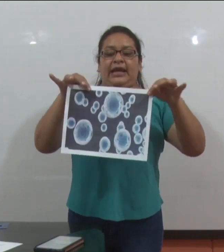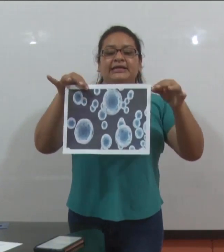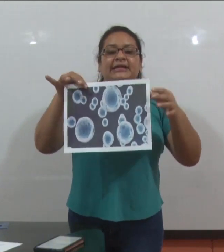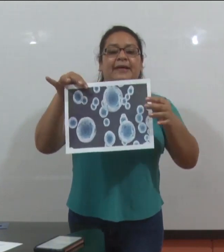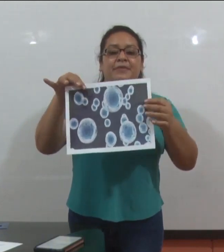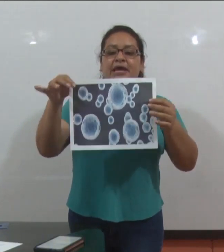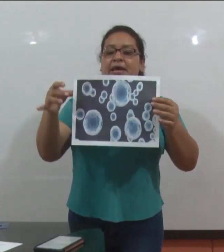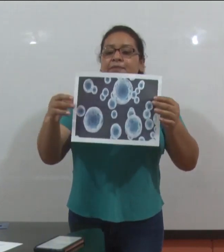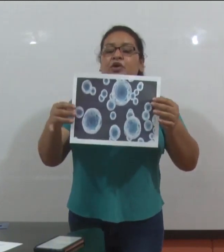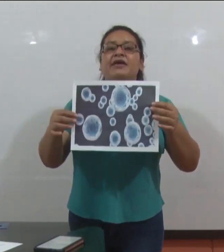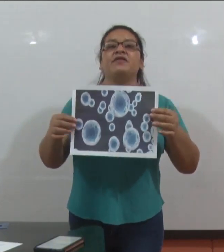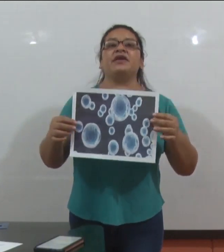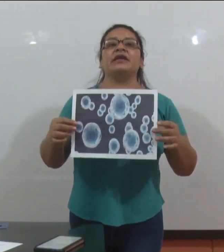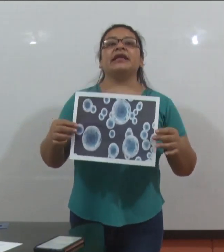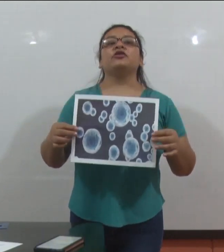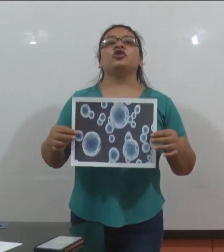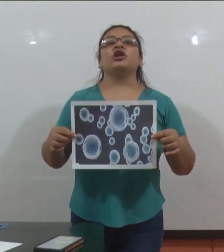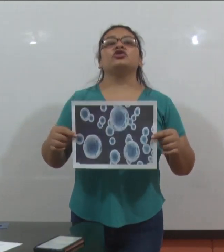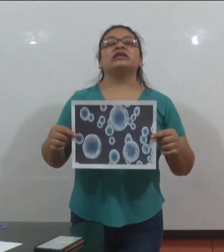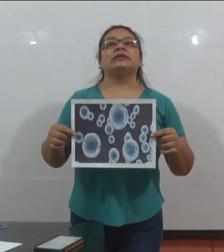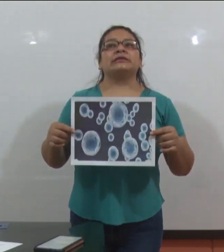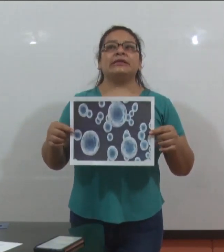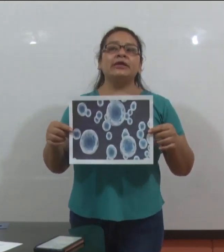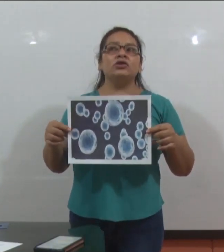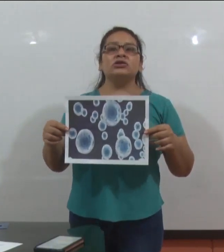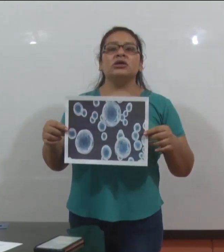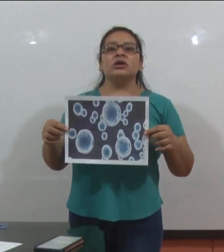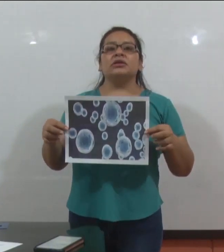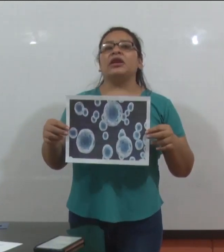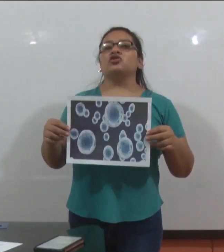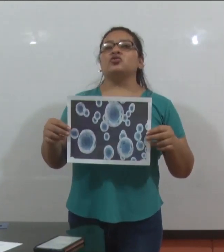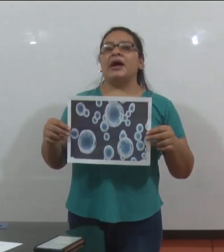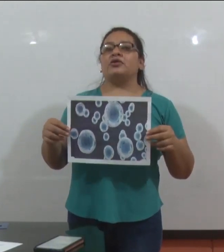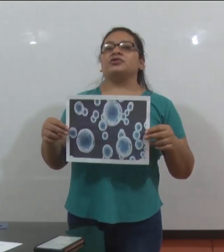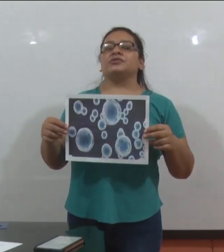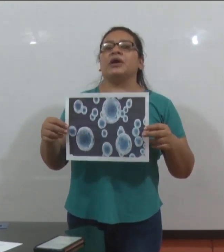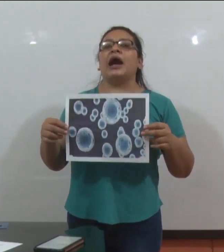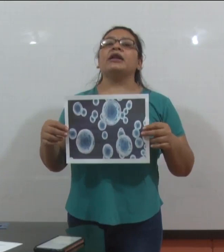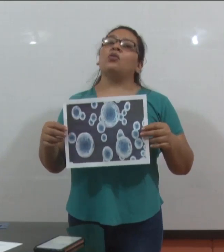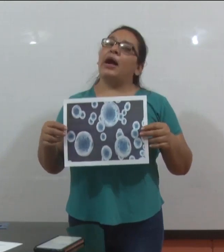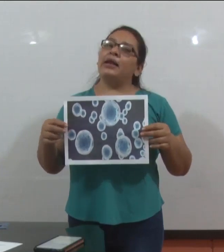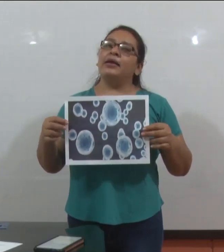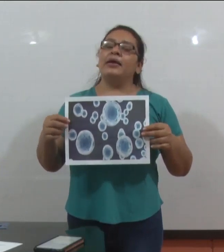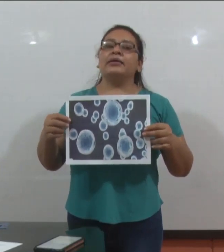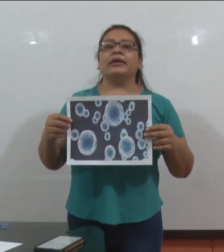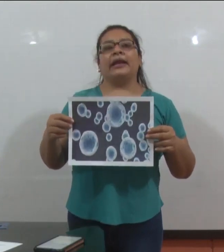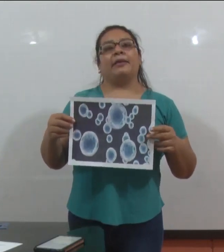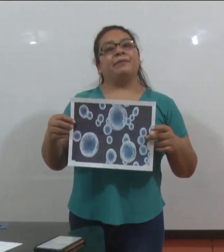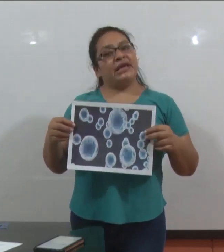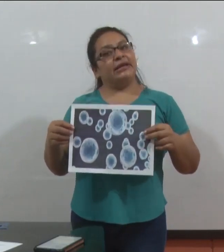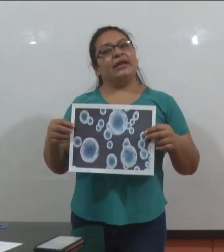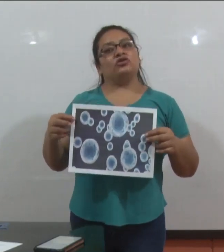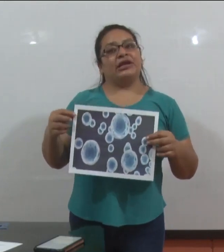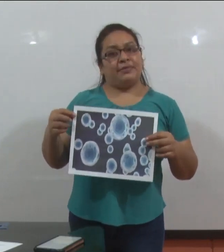este también puede vivir dentro de los intestinos de los humanos, al igual que en la piel de los